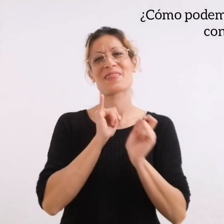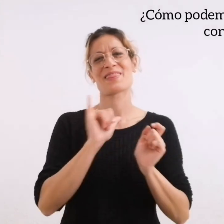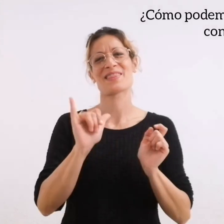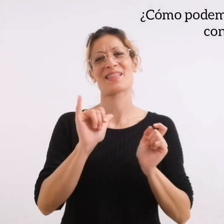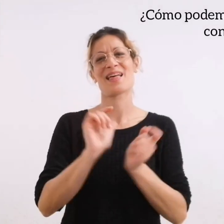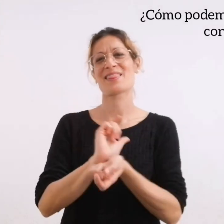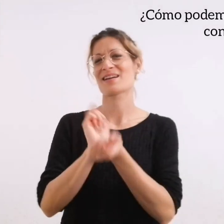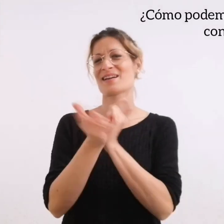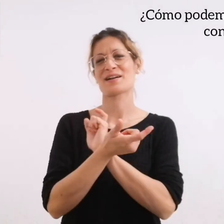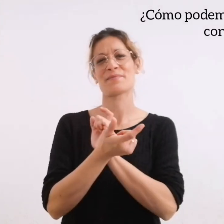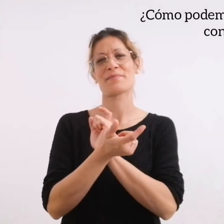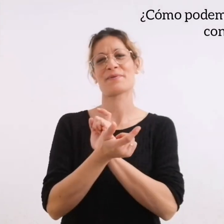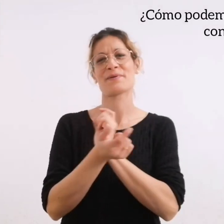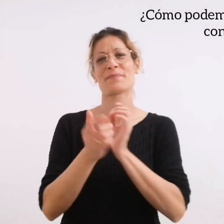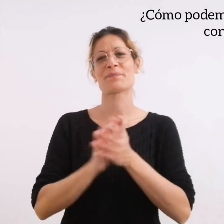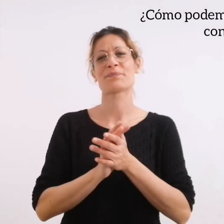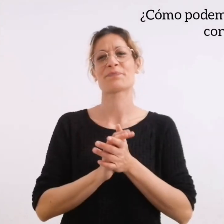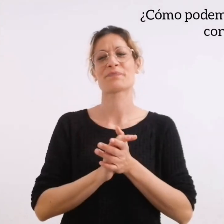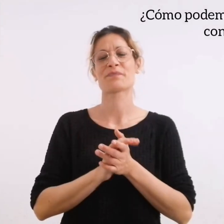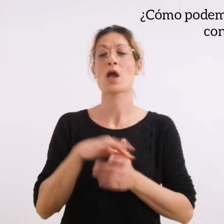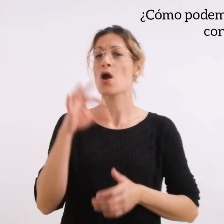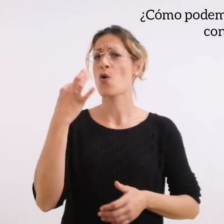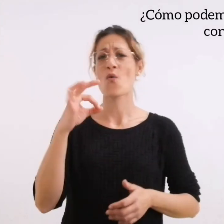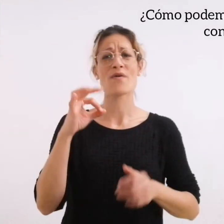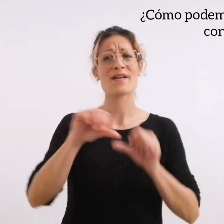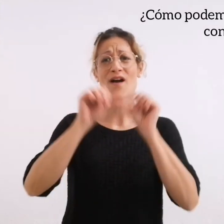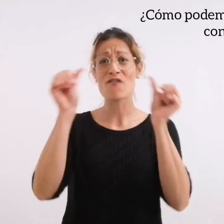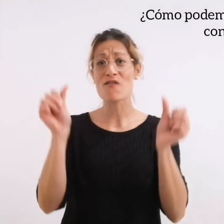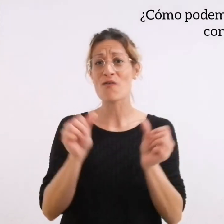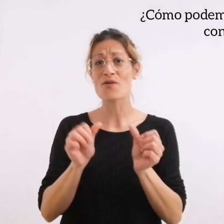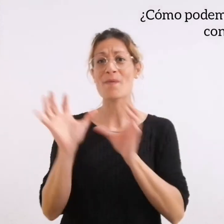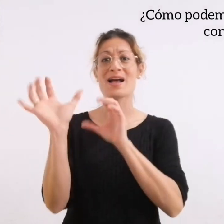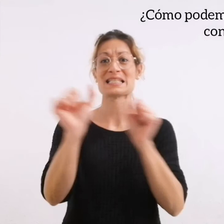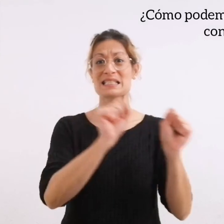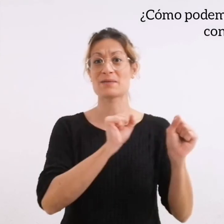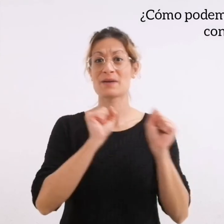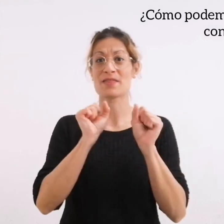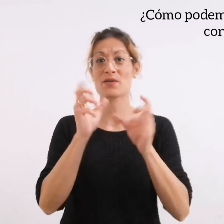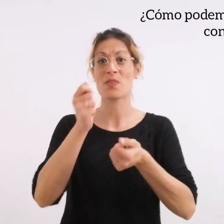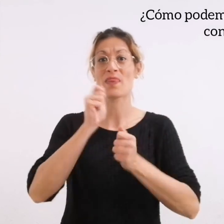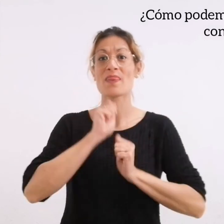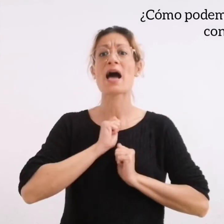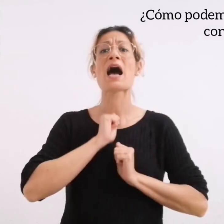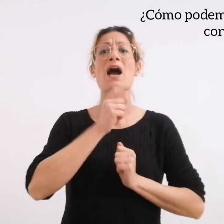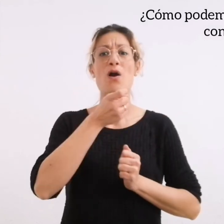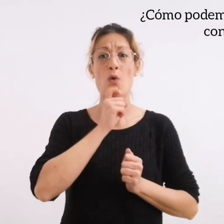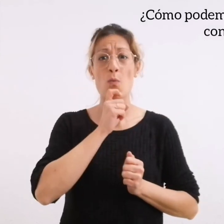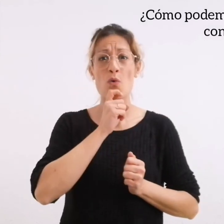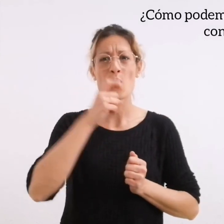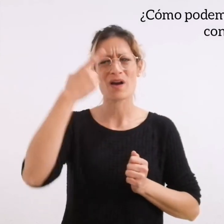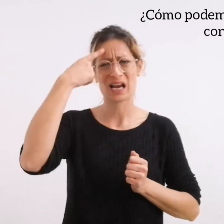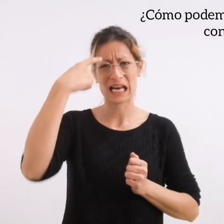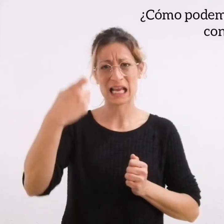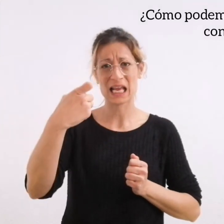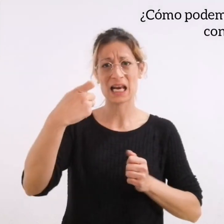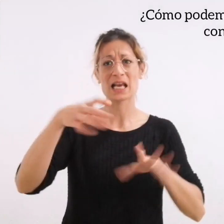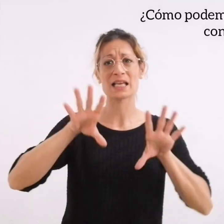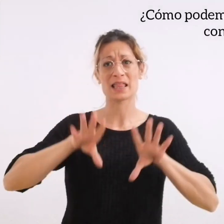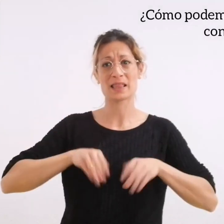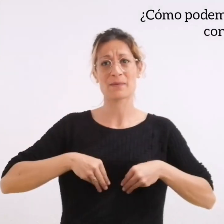único camino, la única manera de poder recibir la salvación es a través de creer y aceptar a Jesucristo como